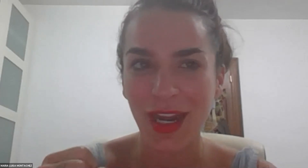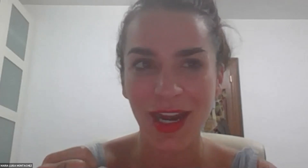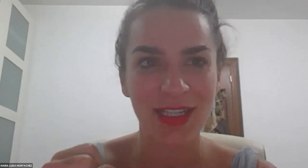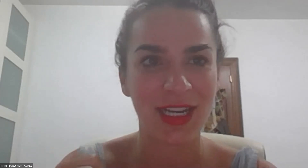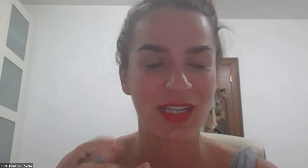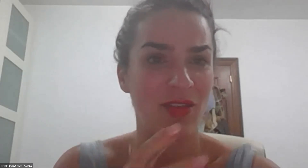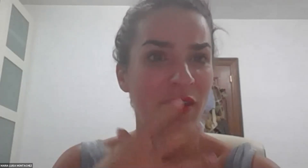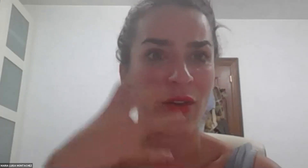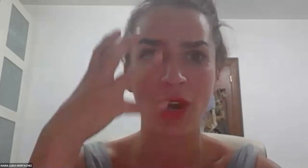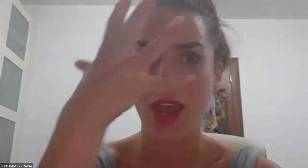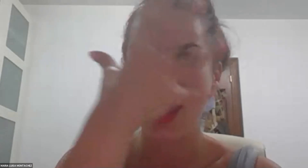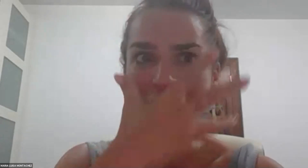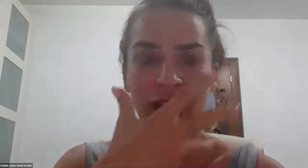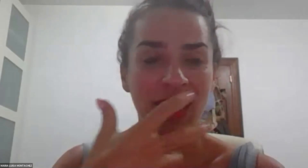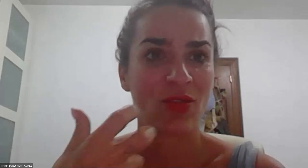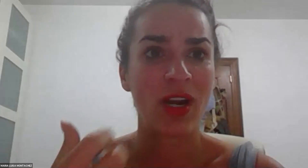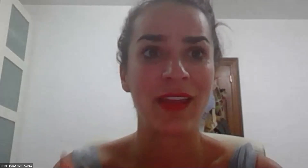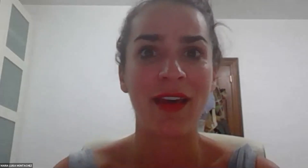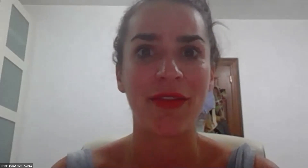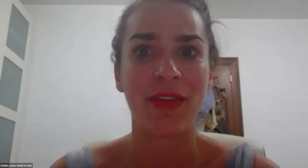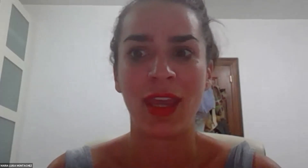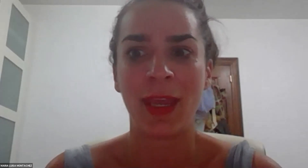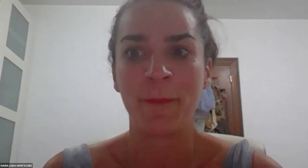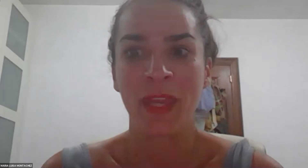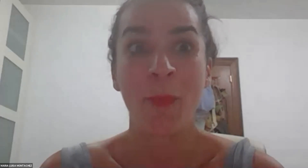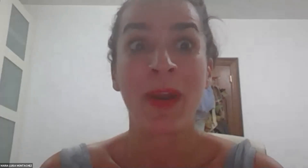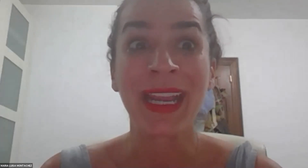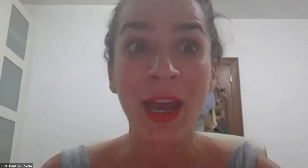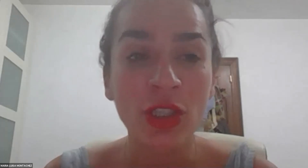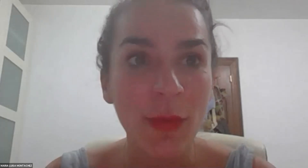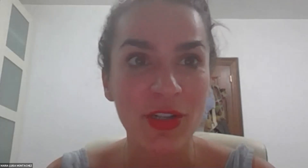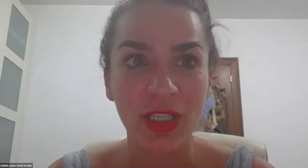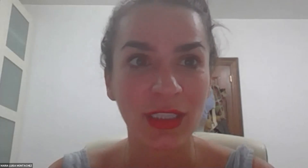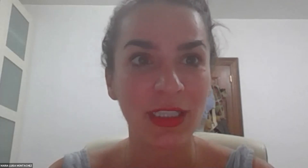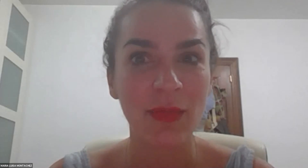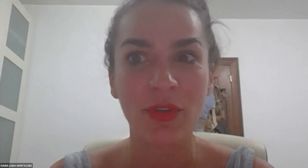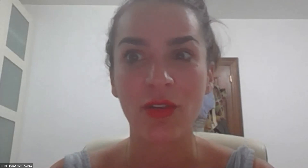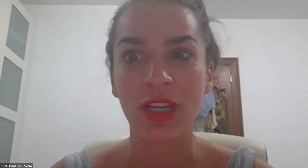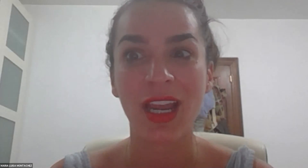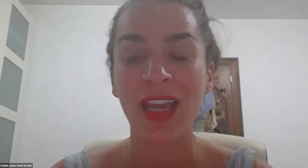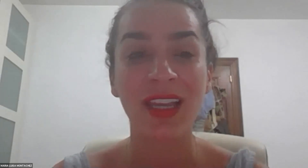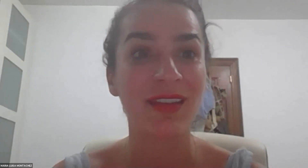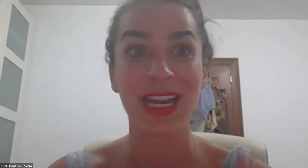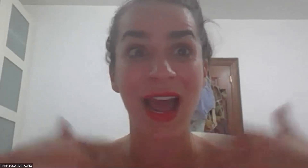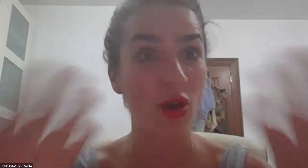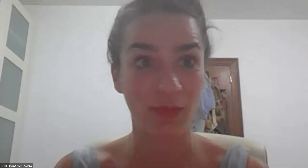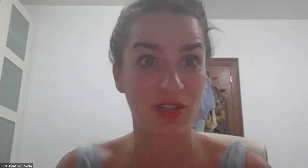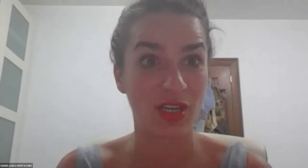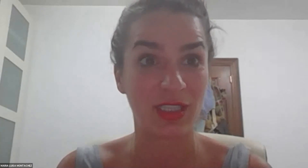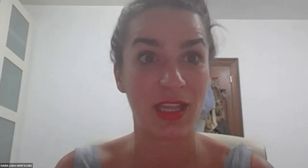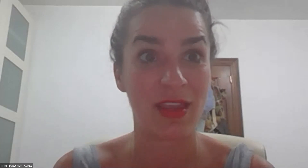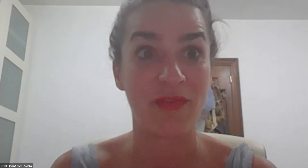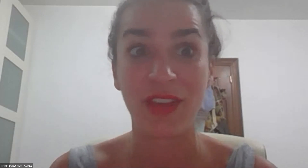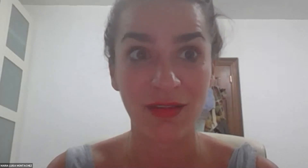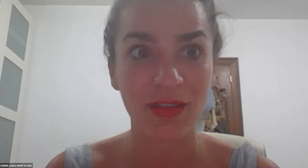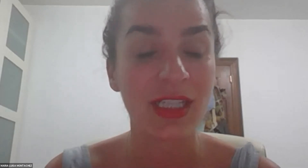saber bien las señas, sino hacer una gestualidad para que la otra persona te entienda, porque lo que hay que hacer es que la otra persona